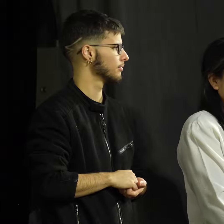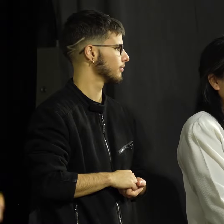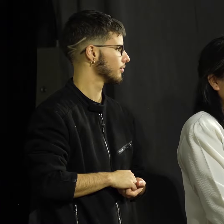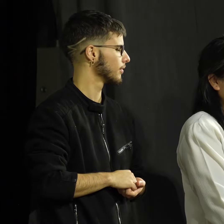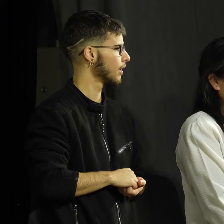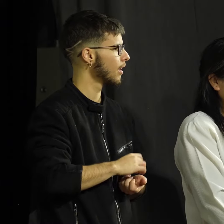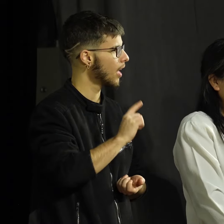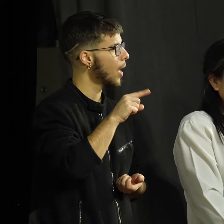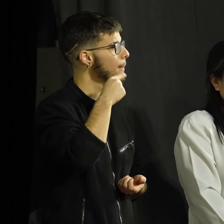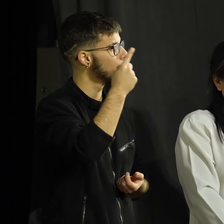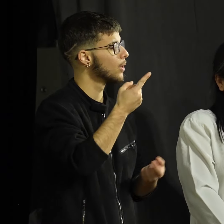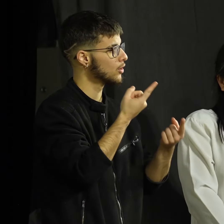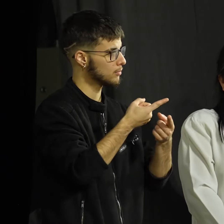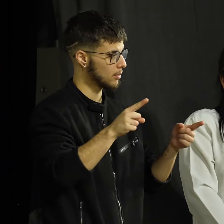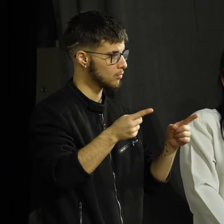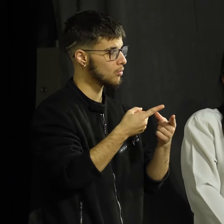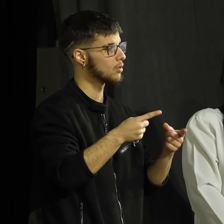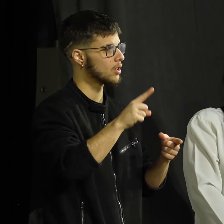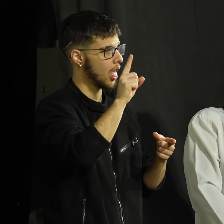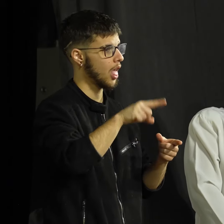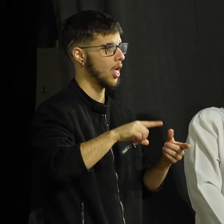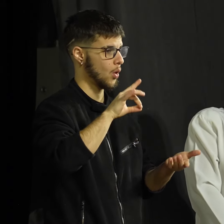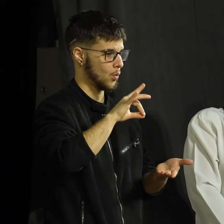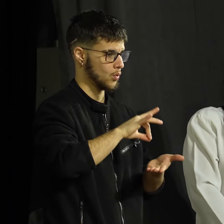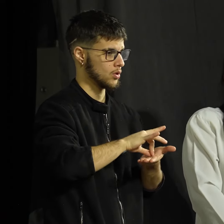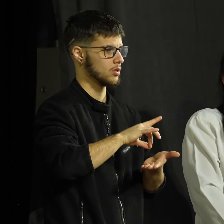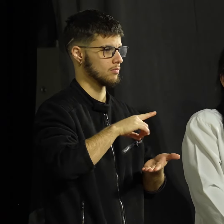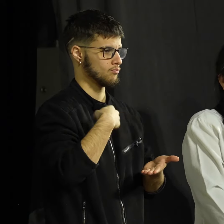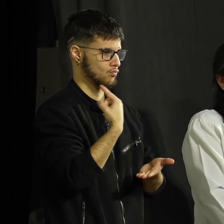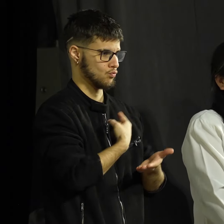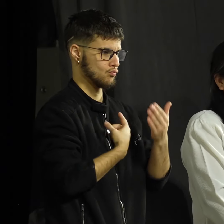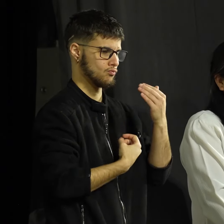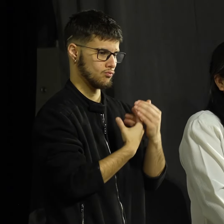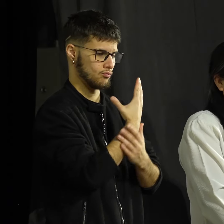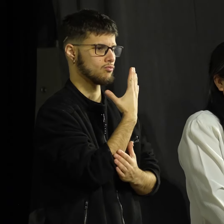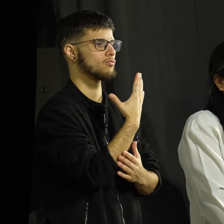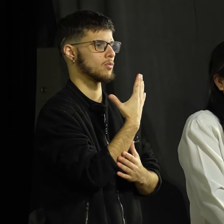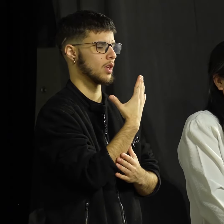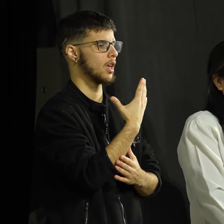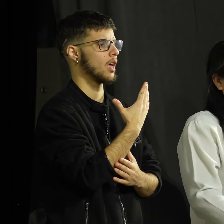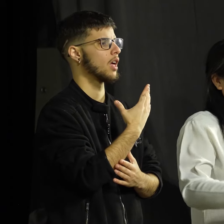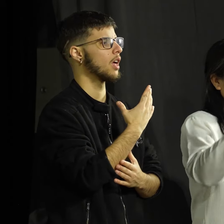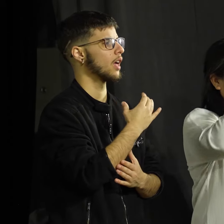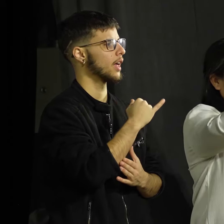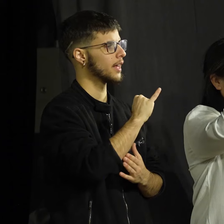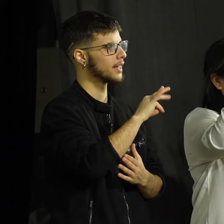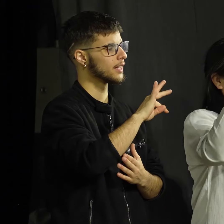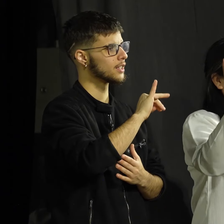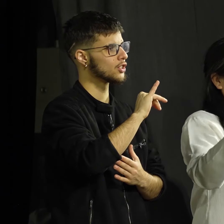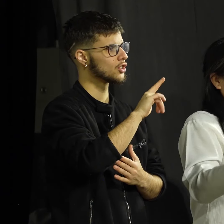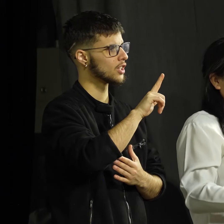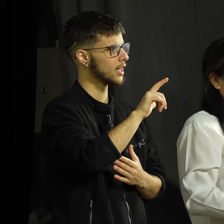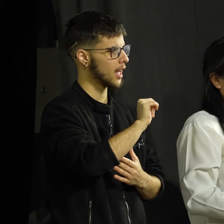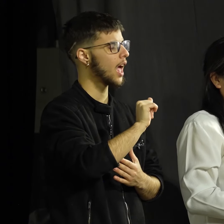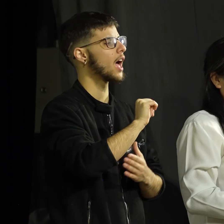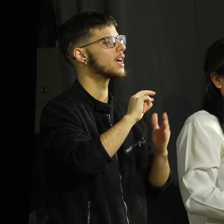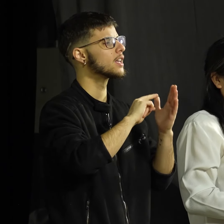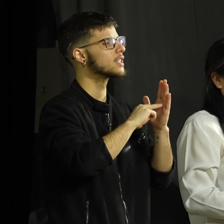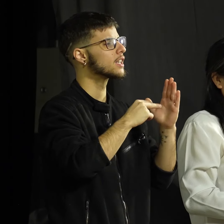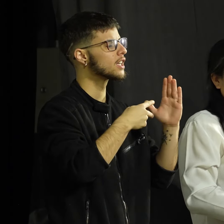A próxima música é uma música original nossa que se chama Ichigan. Ichigan significa uma coisa